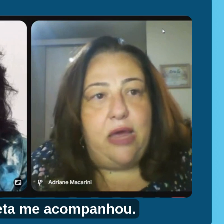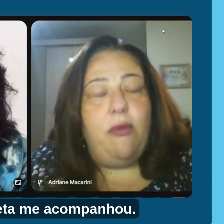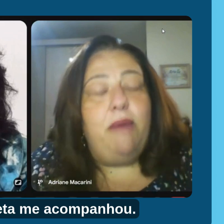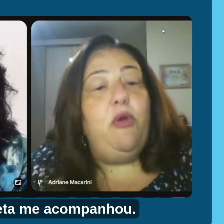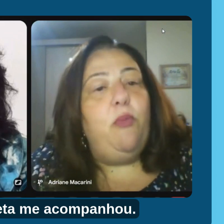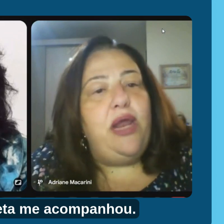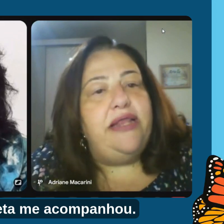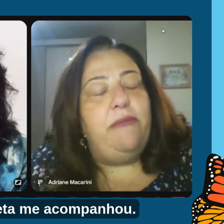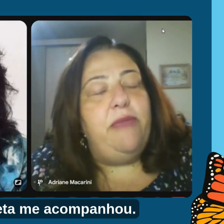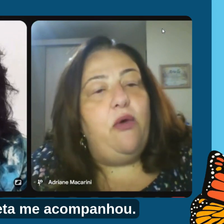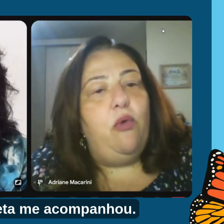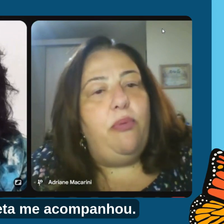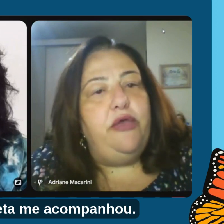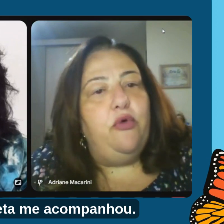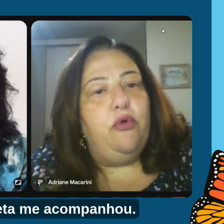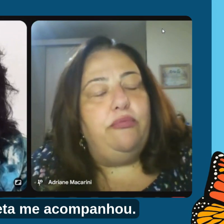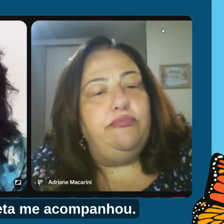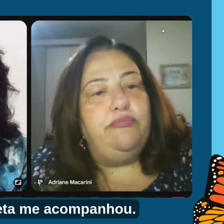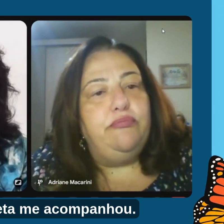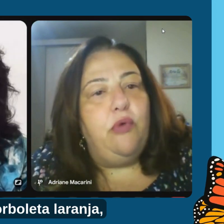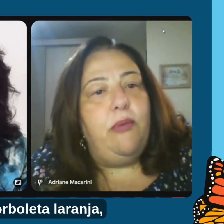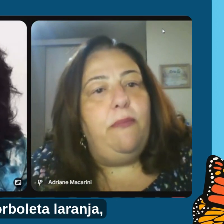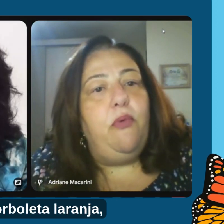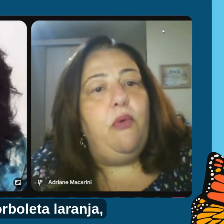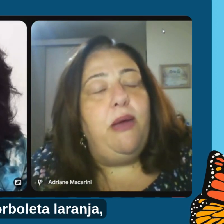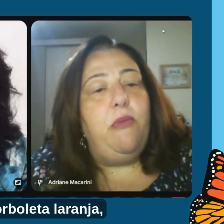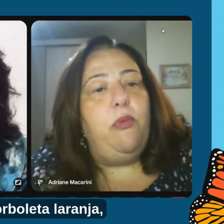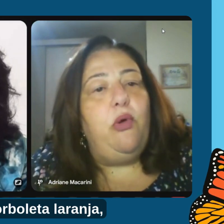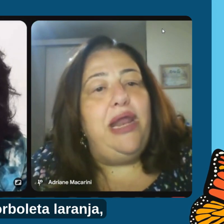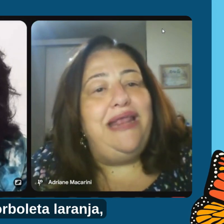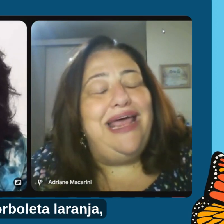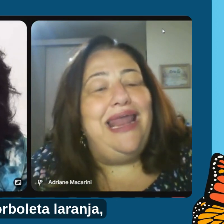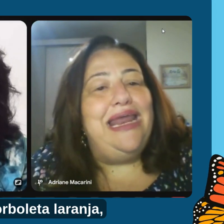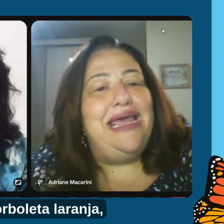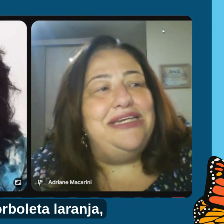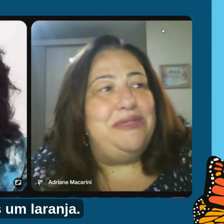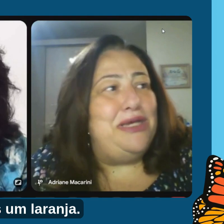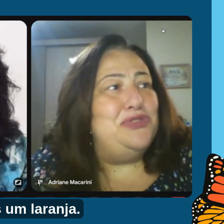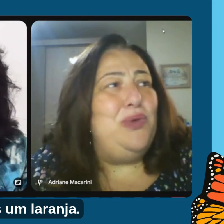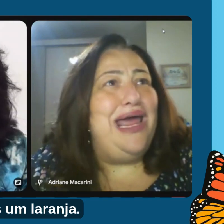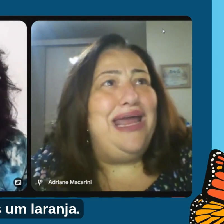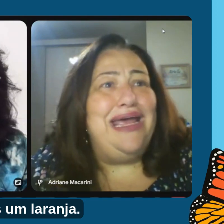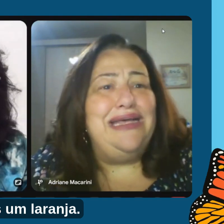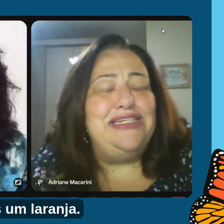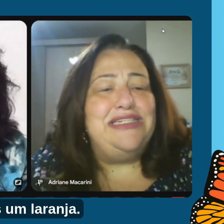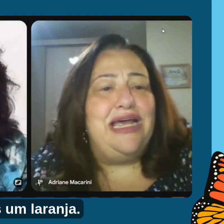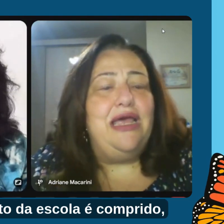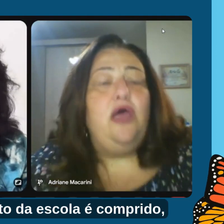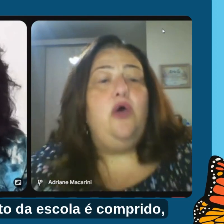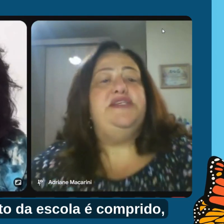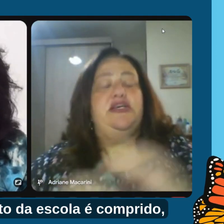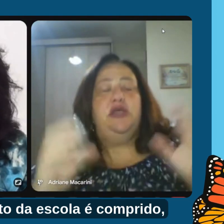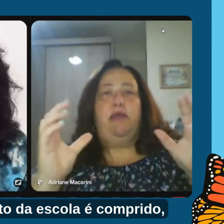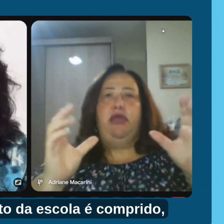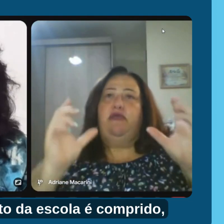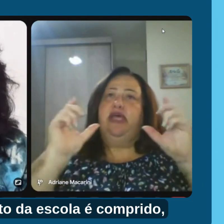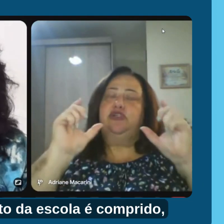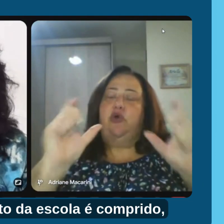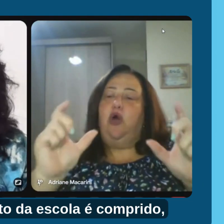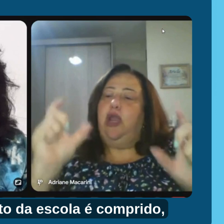uma borboleta me acompanhou. Uma borboleta laranja, mas um laranja. O estacionamento da escola,